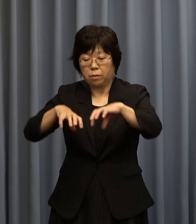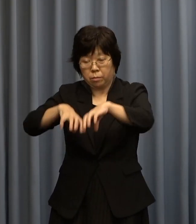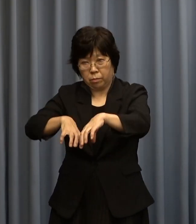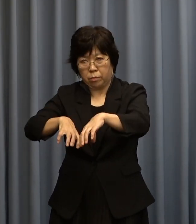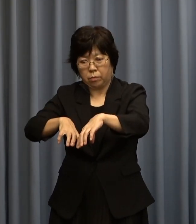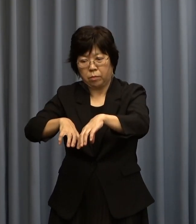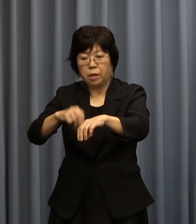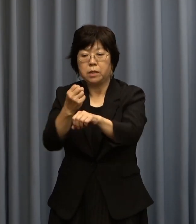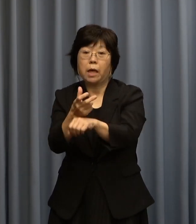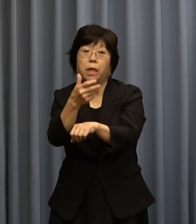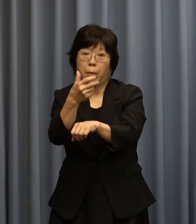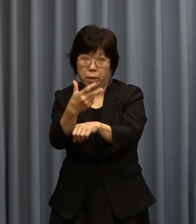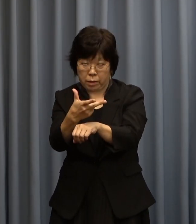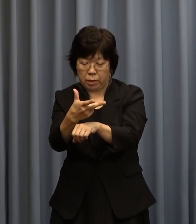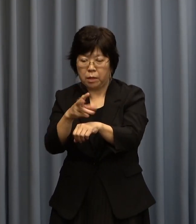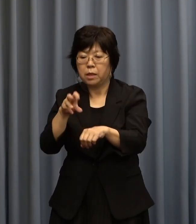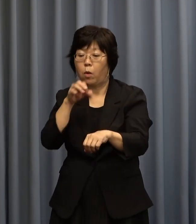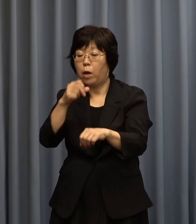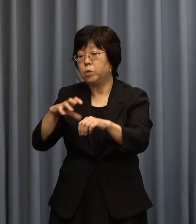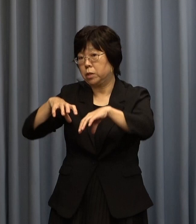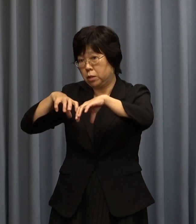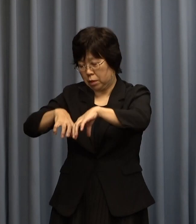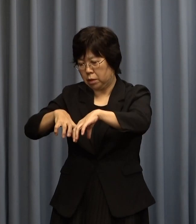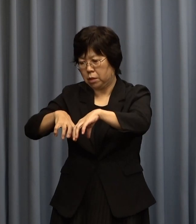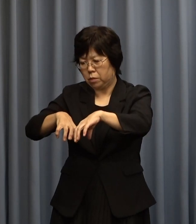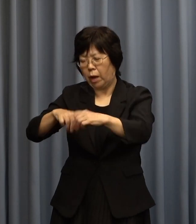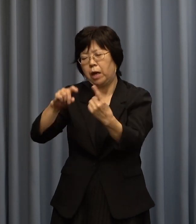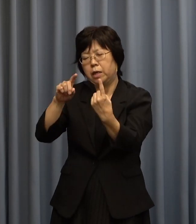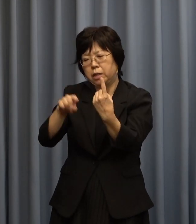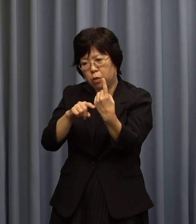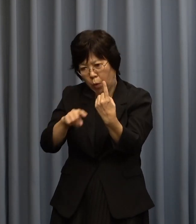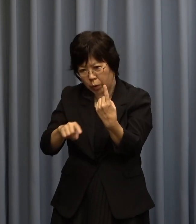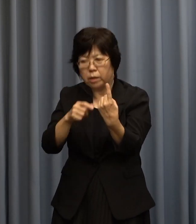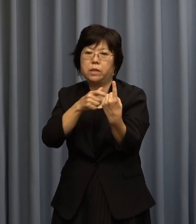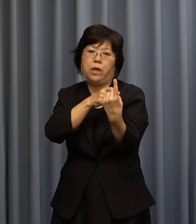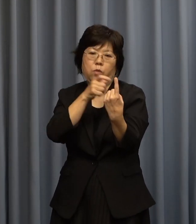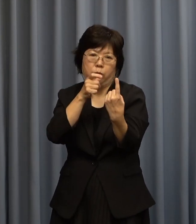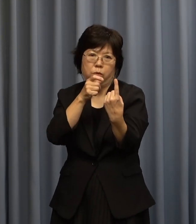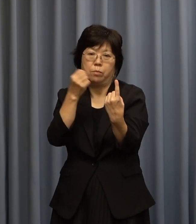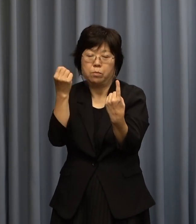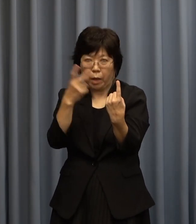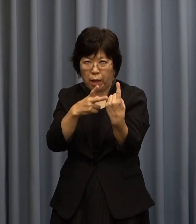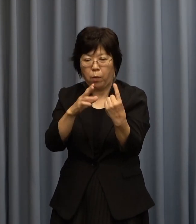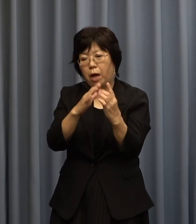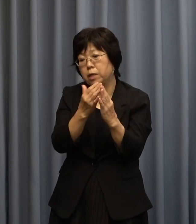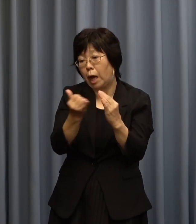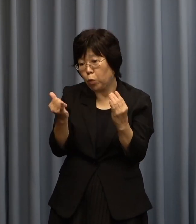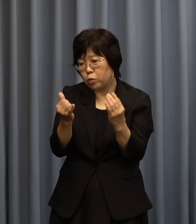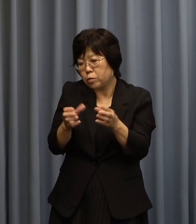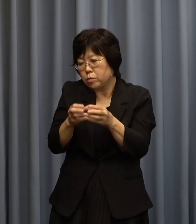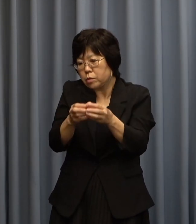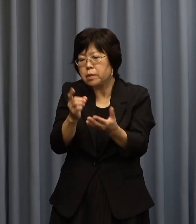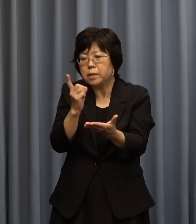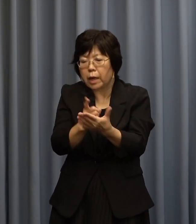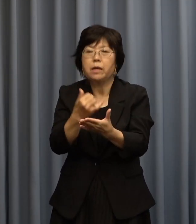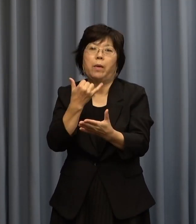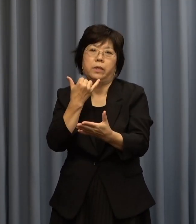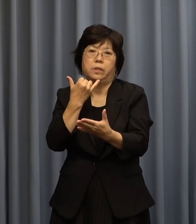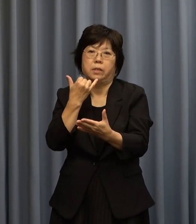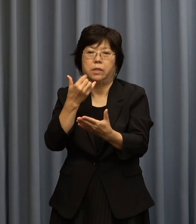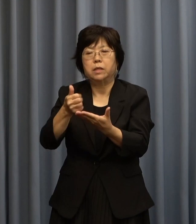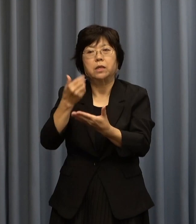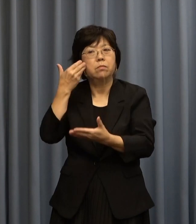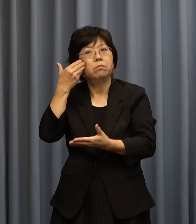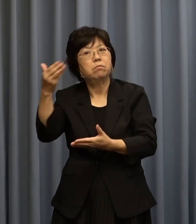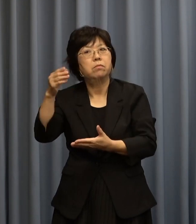ては実は1人もしくは家族という埼玉県の場合極めて厳しいし、つまり他人に移さない、同じテーブルでは少な